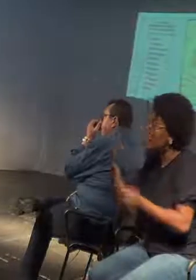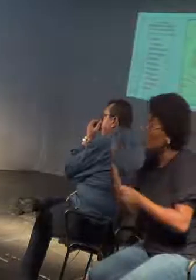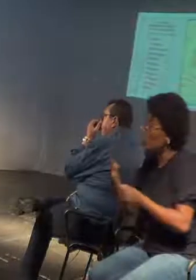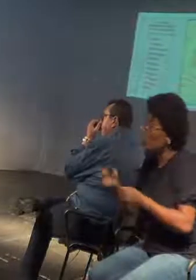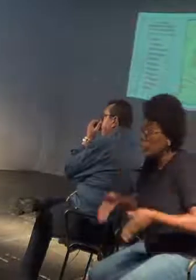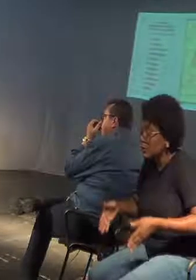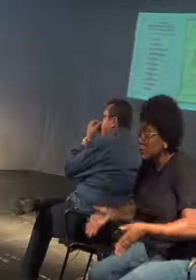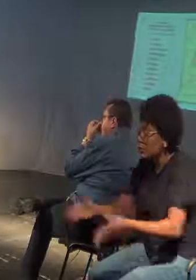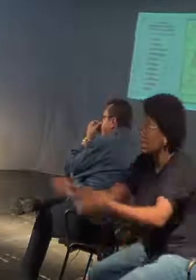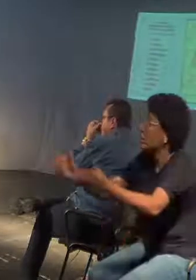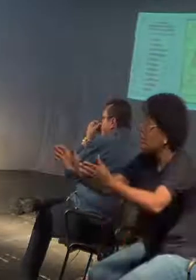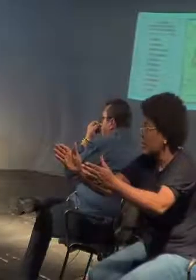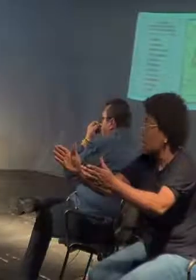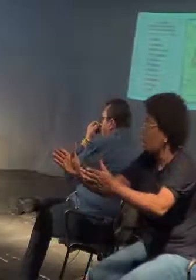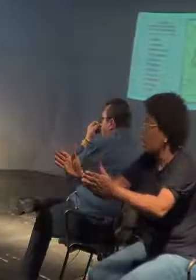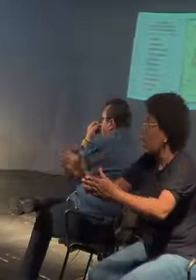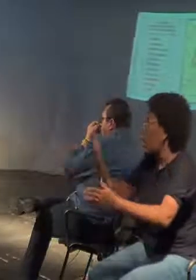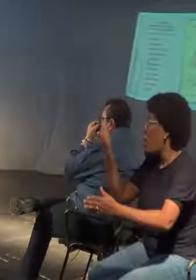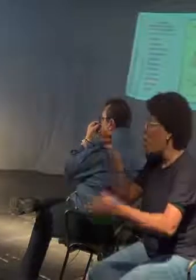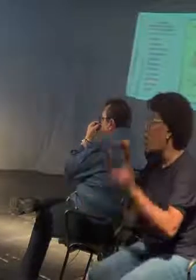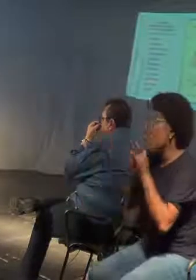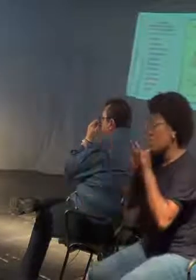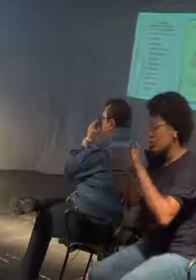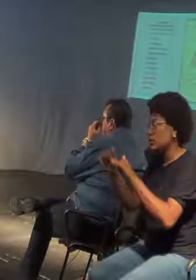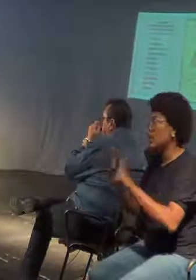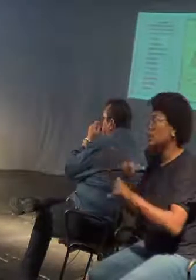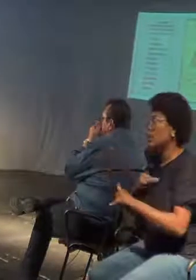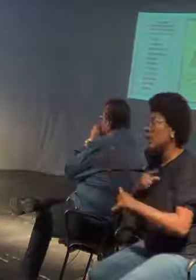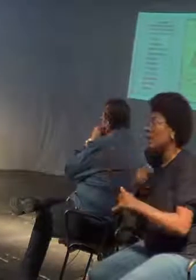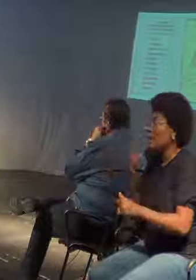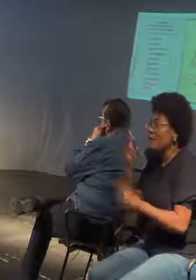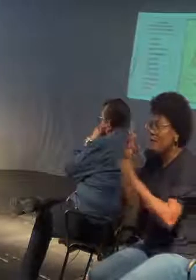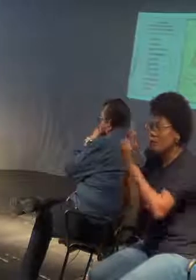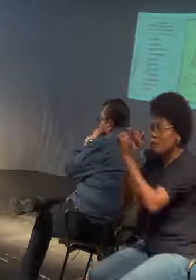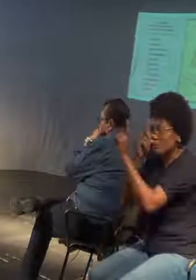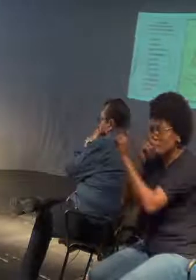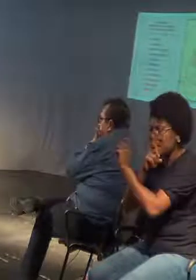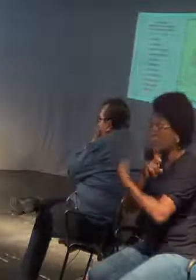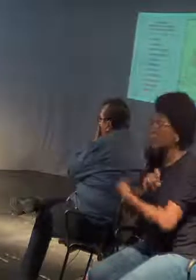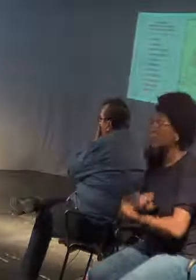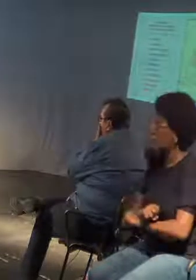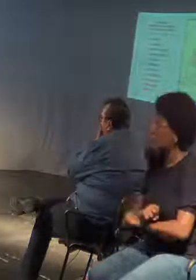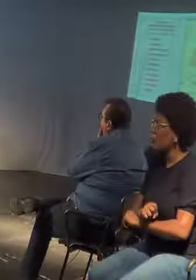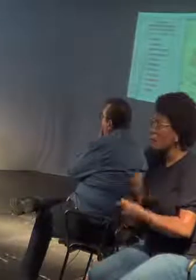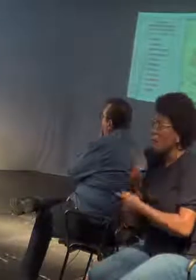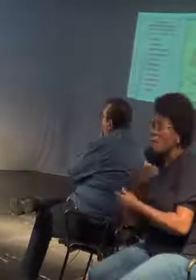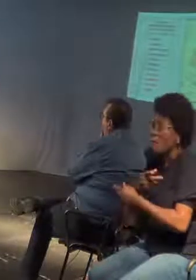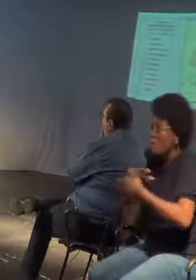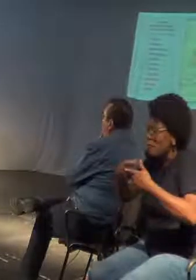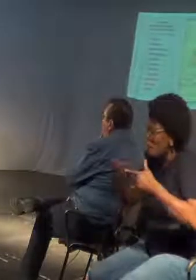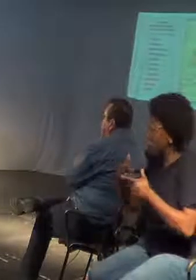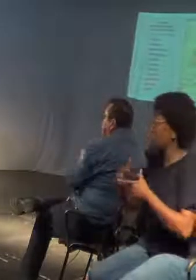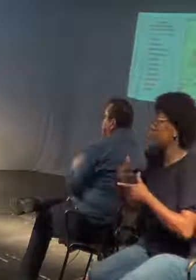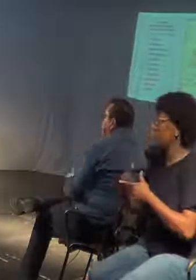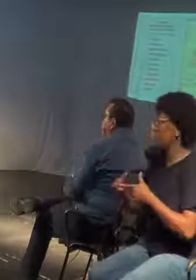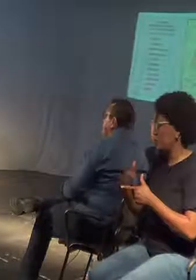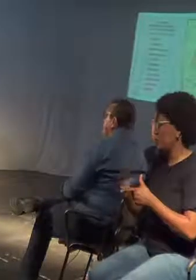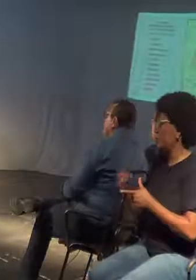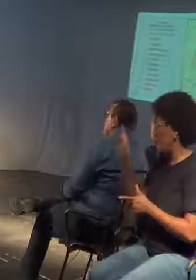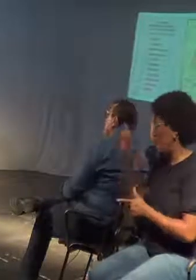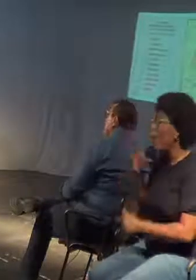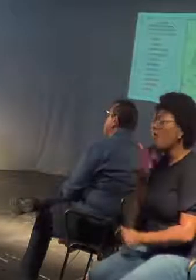problemas anotados desde já. Eu tive, não sei se foi, não foi desprazer, porque eu falei com tranquilidade, mas eu tive a